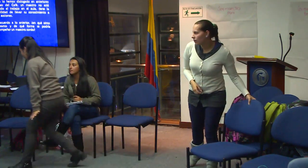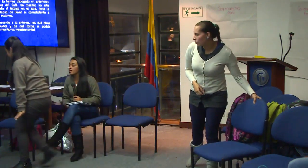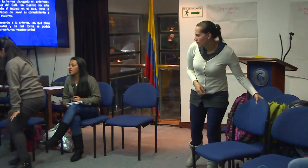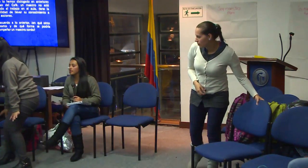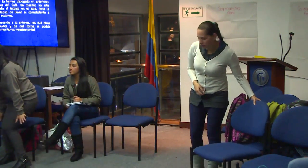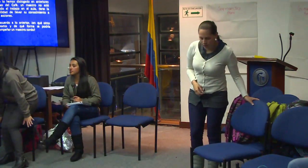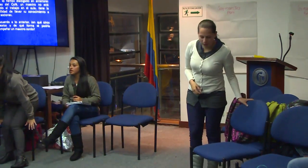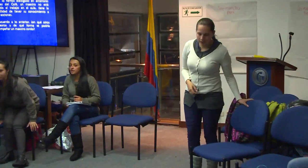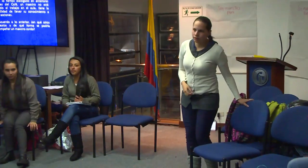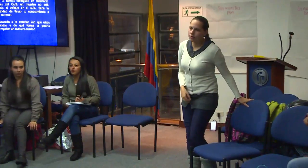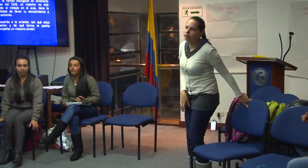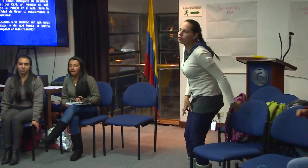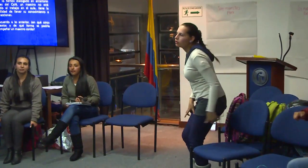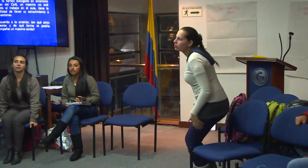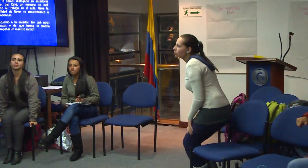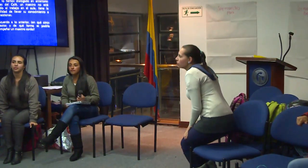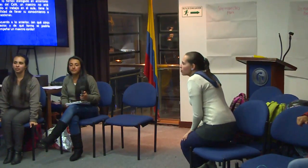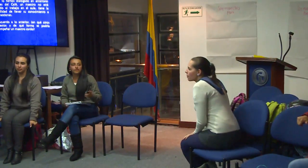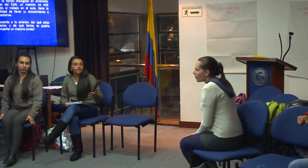No, por acá, no se vaya.